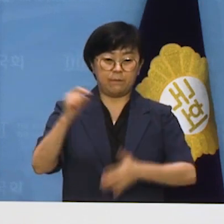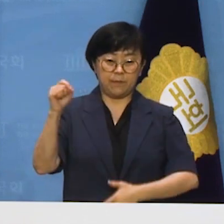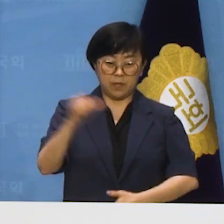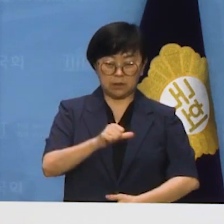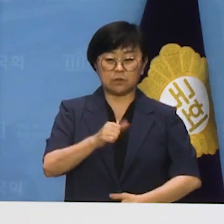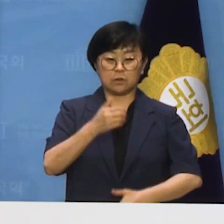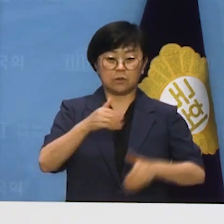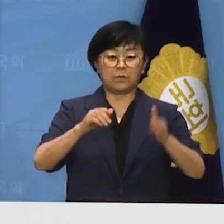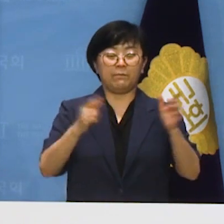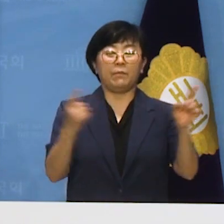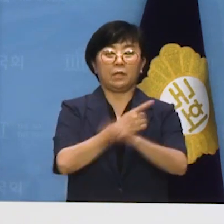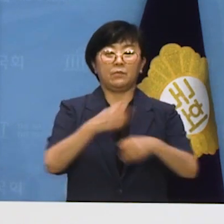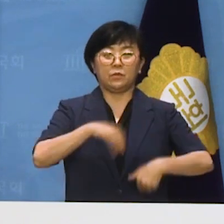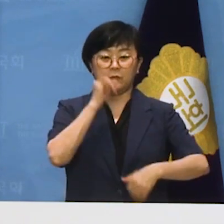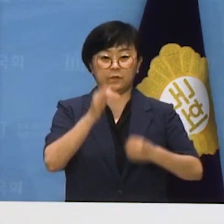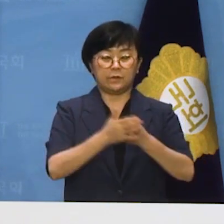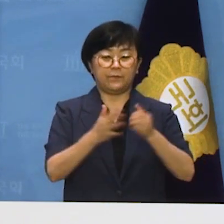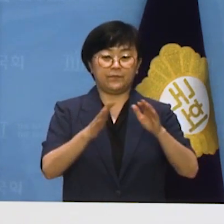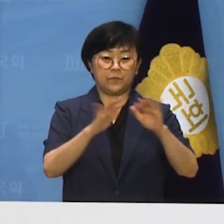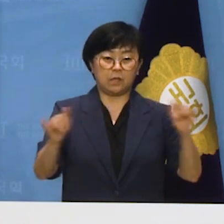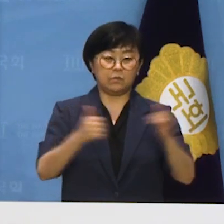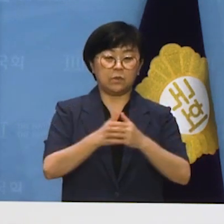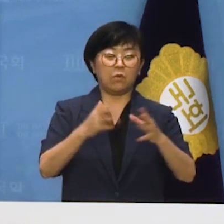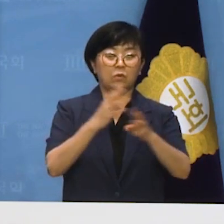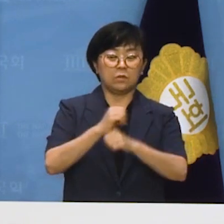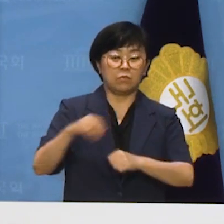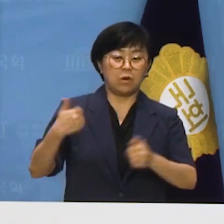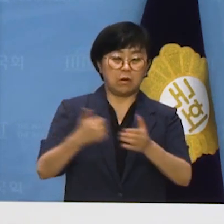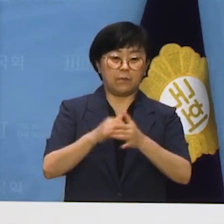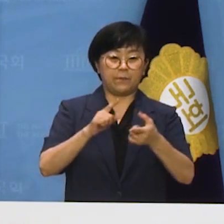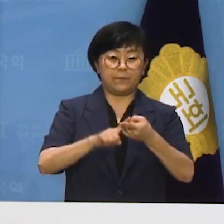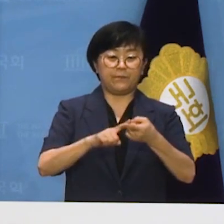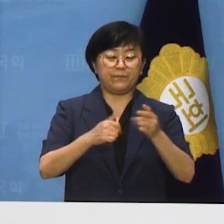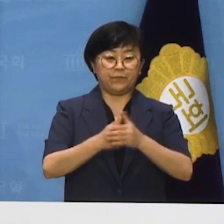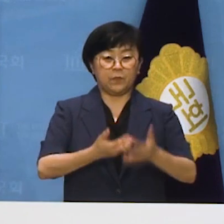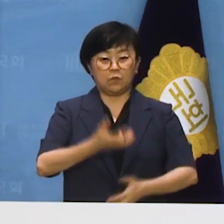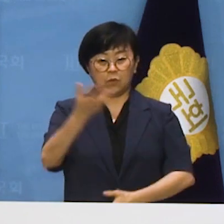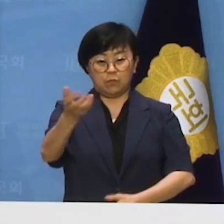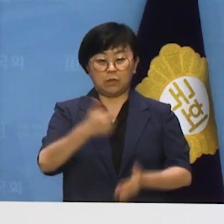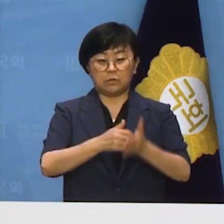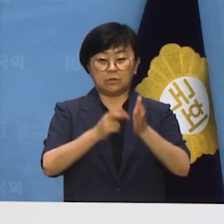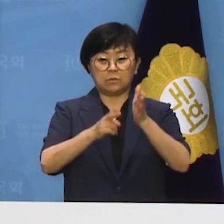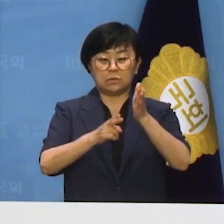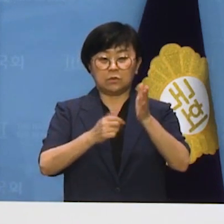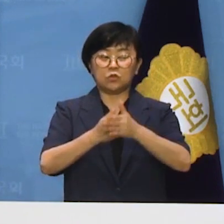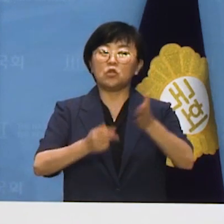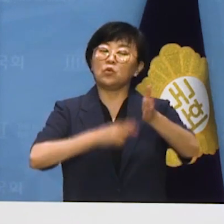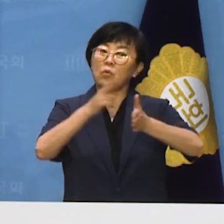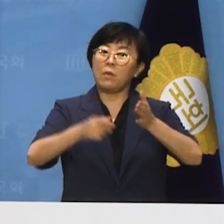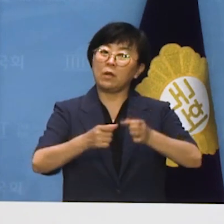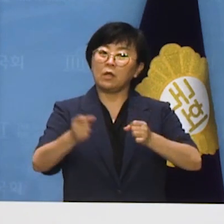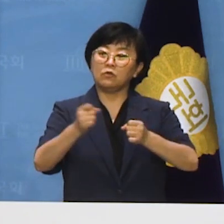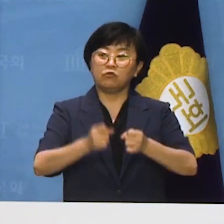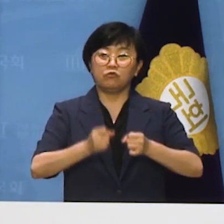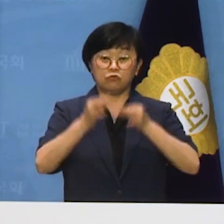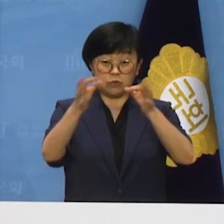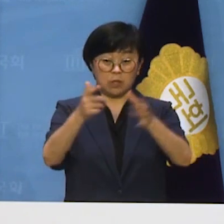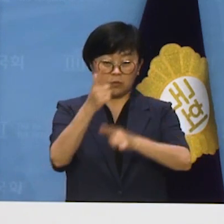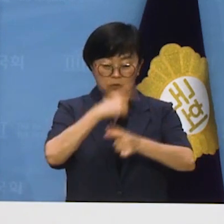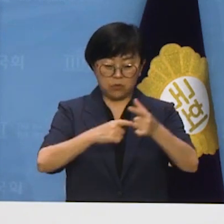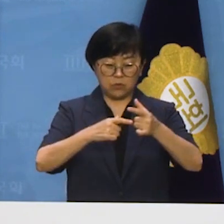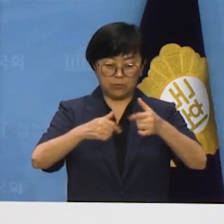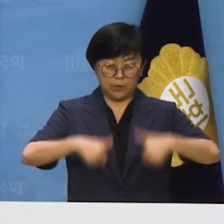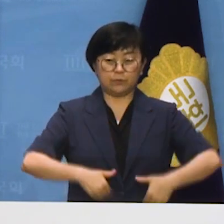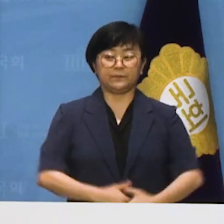전환할 필요가 있습니다 사람들이 언제 어디서나 원하는 것으로 이동할 수 있는 철도망에 대한 과감한 투자가